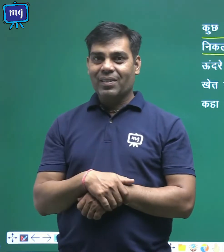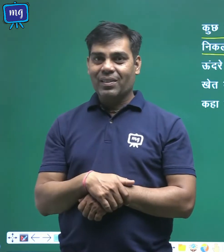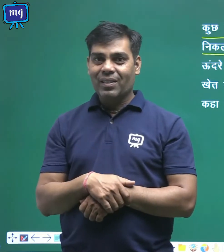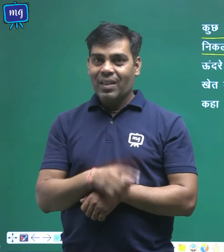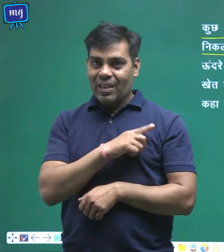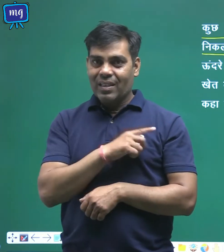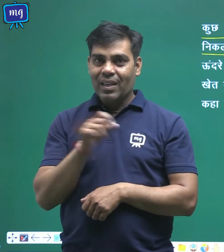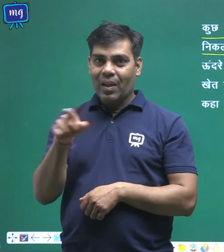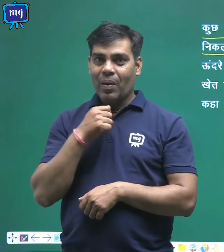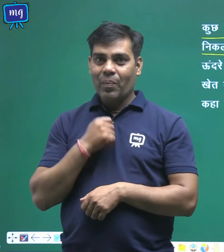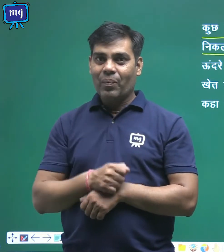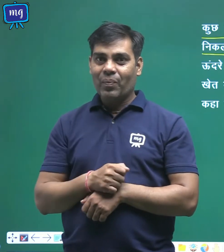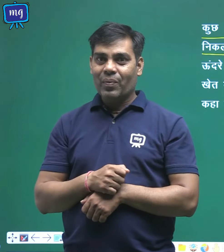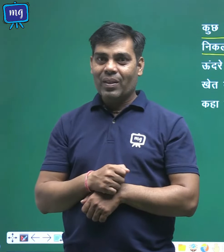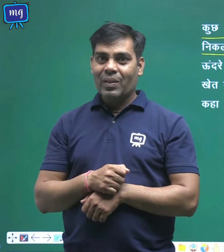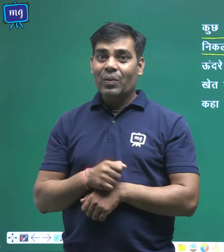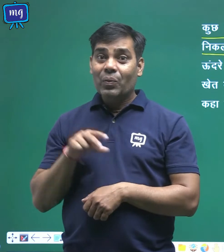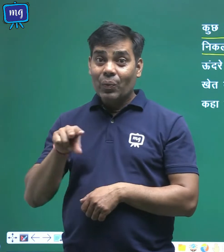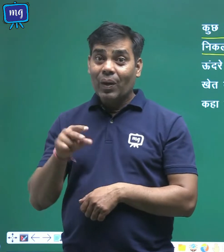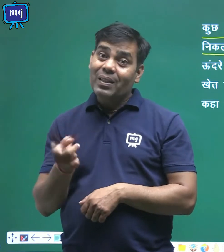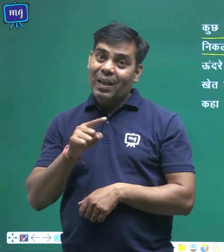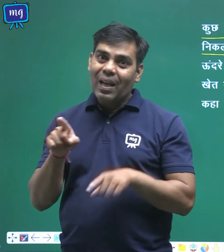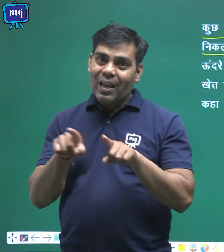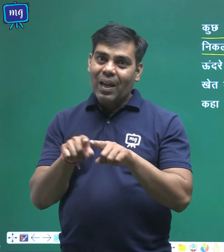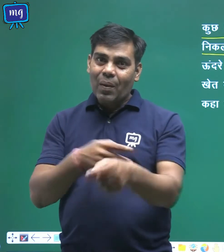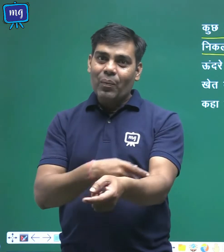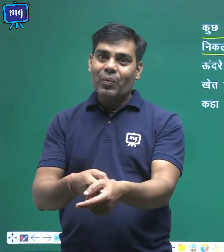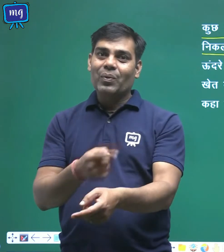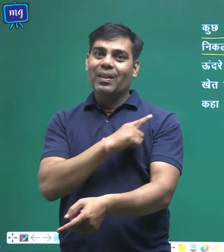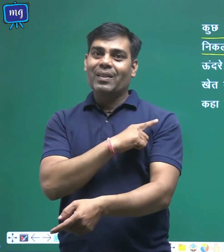इसे हम चूहा भी कहते हैं।